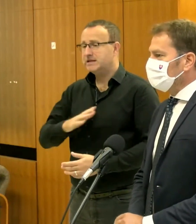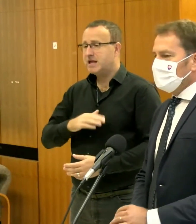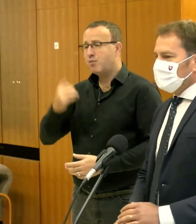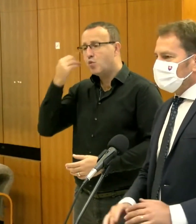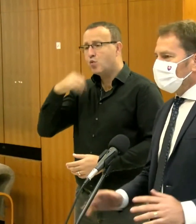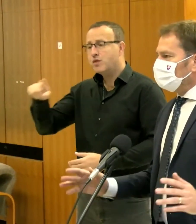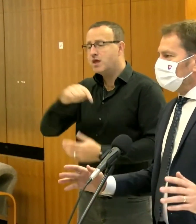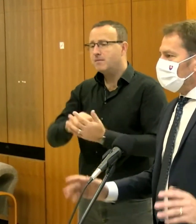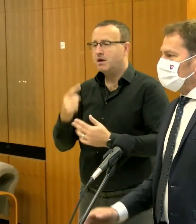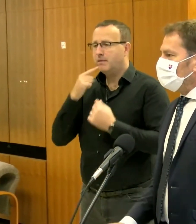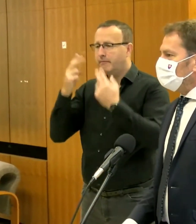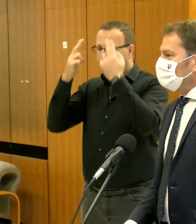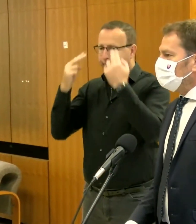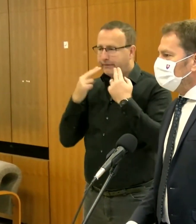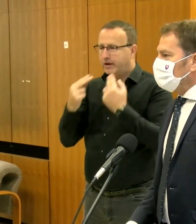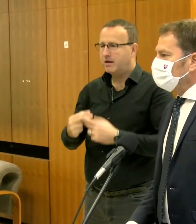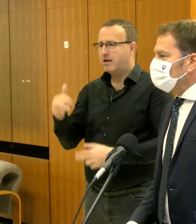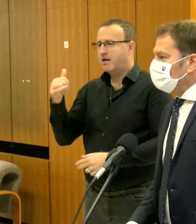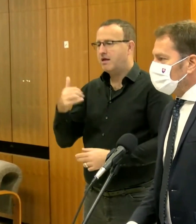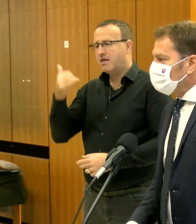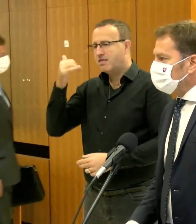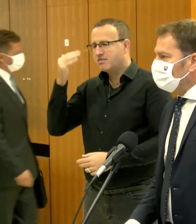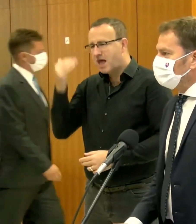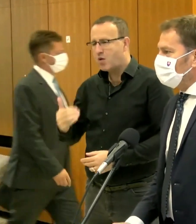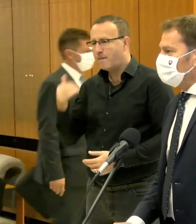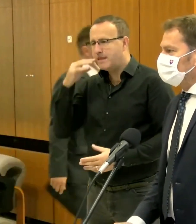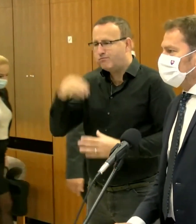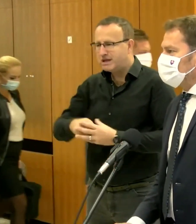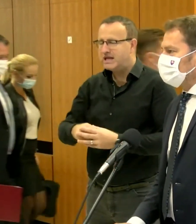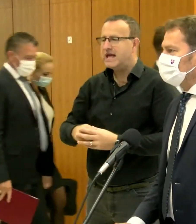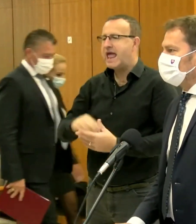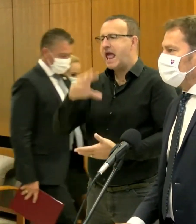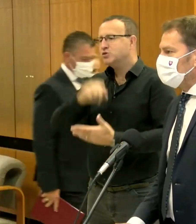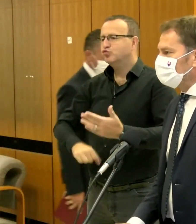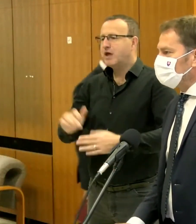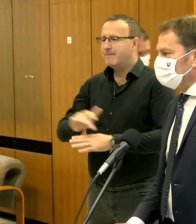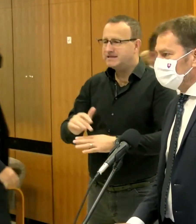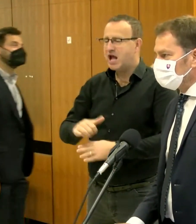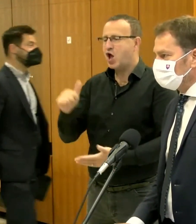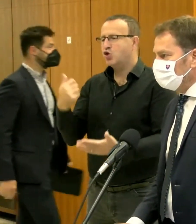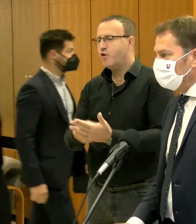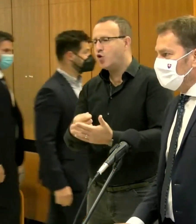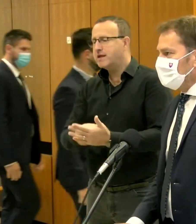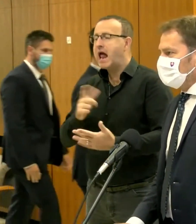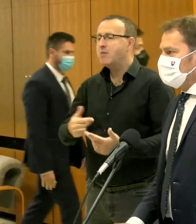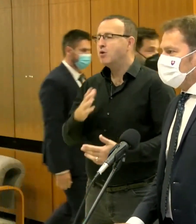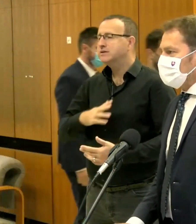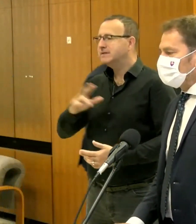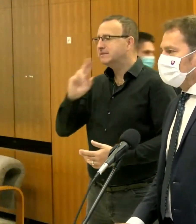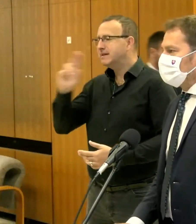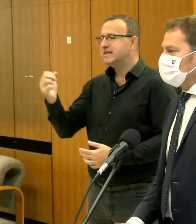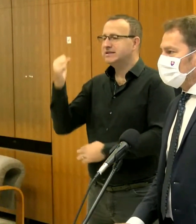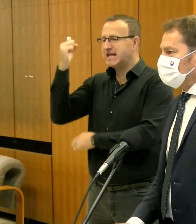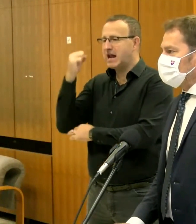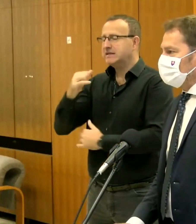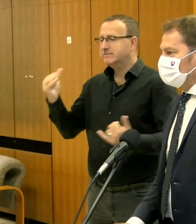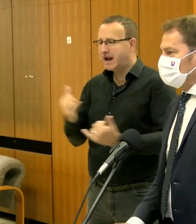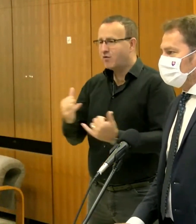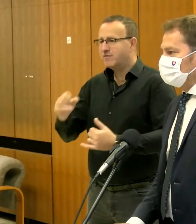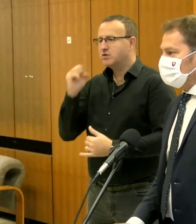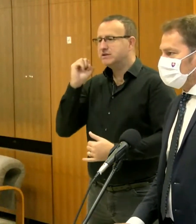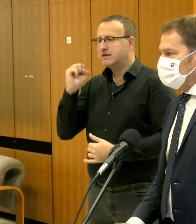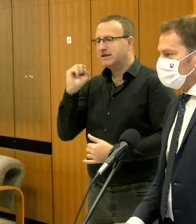oči dôchodkami, nájomnými bytmi, exekučnou amnestiou, alebo chceme splniť to základné, čo sme ľuďom slúbili, a to je spravodlivosť pre